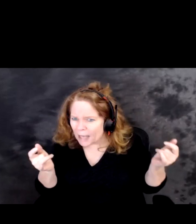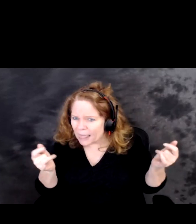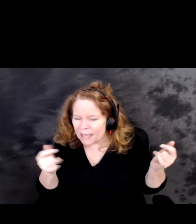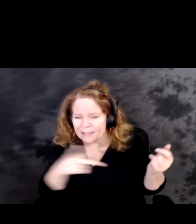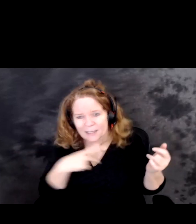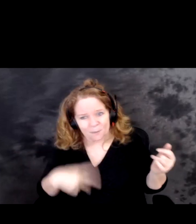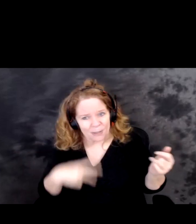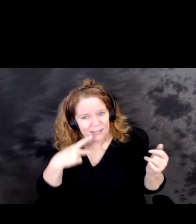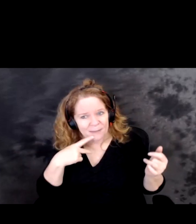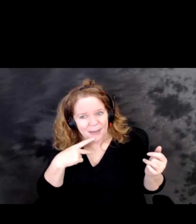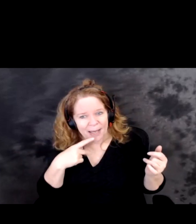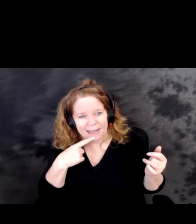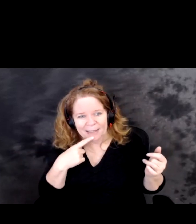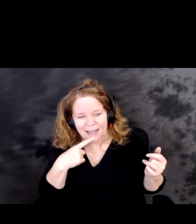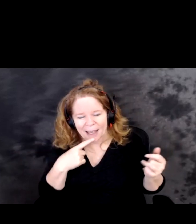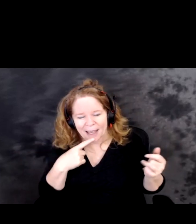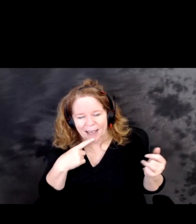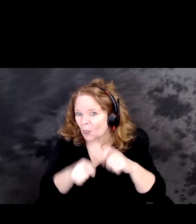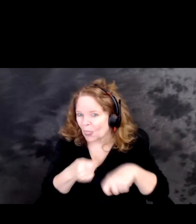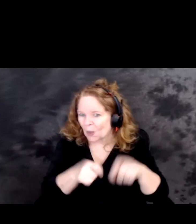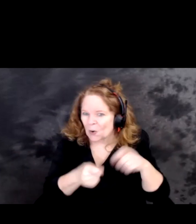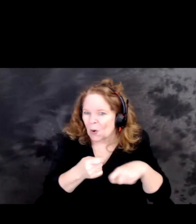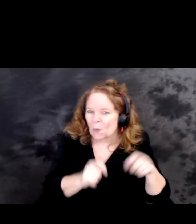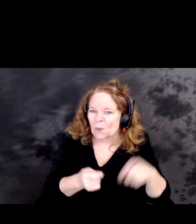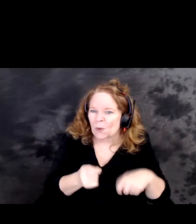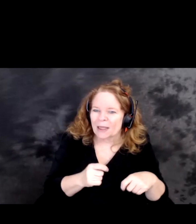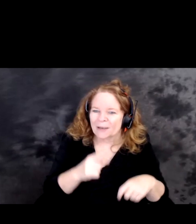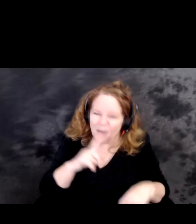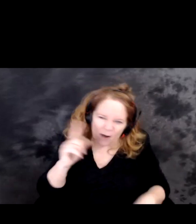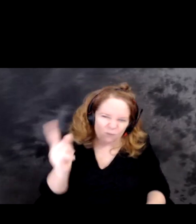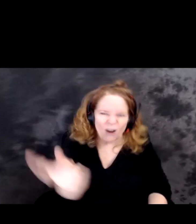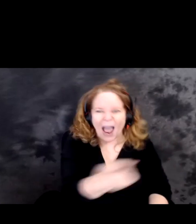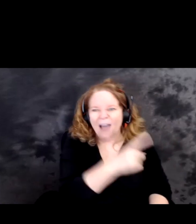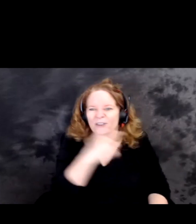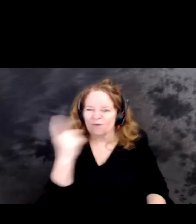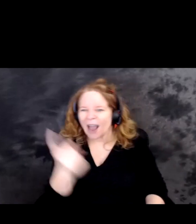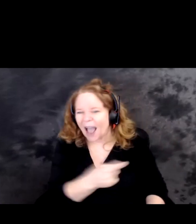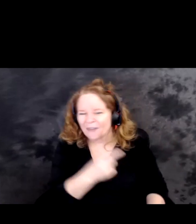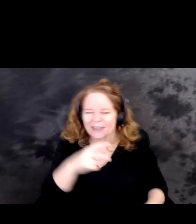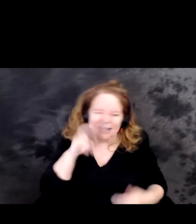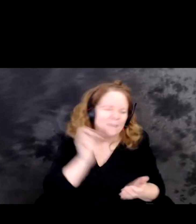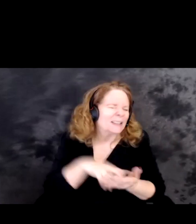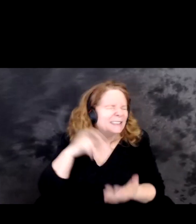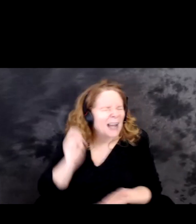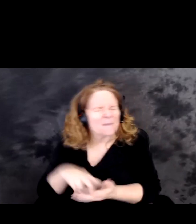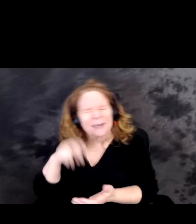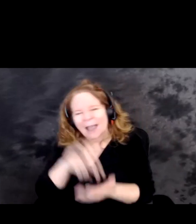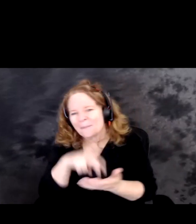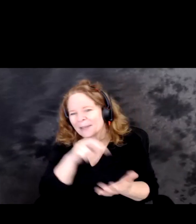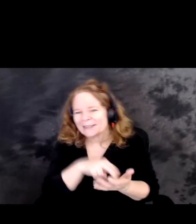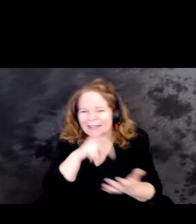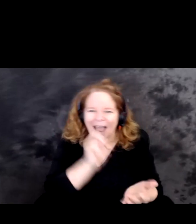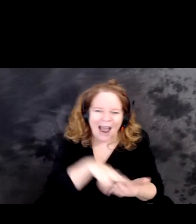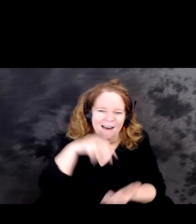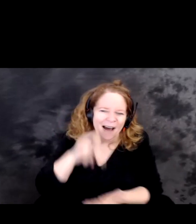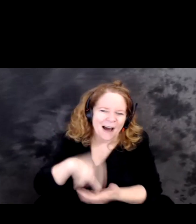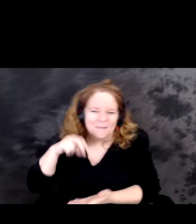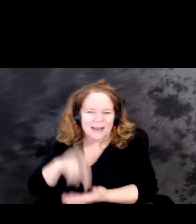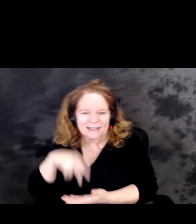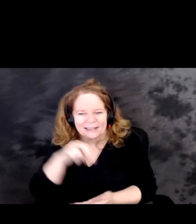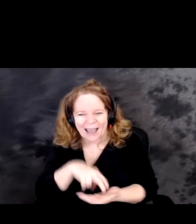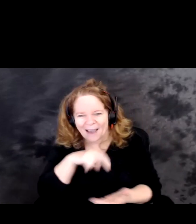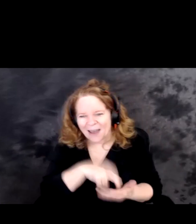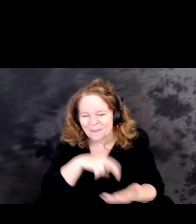Bee. Esta miel está muy deliciosa. La abeja Woody empezó a dar vueltas y